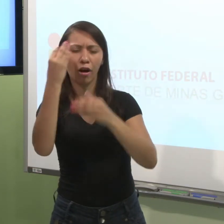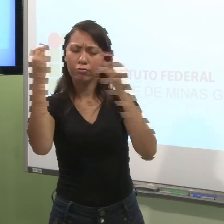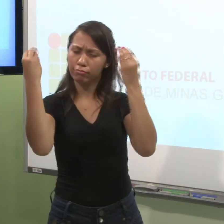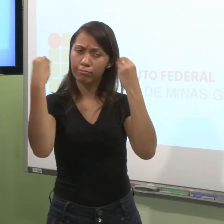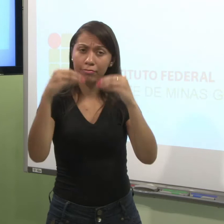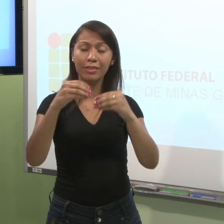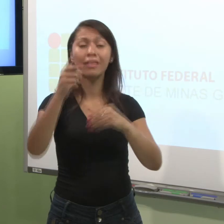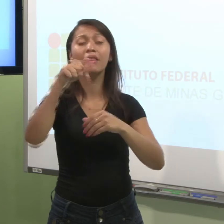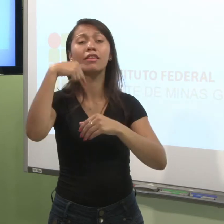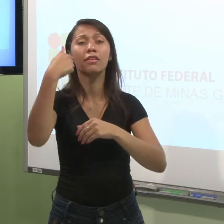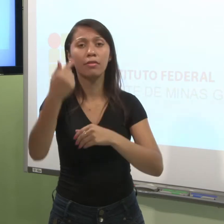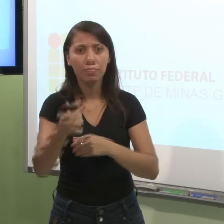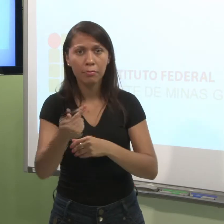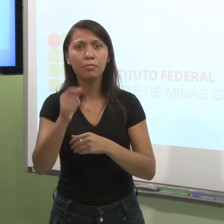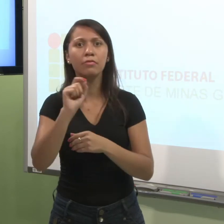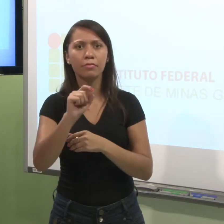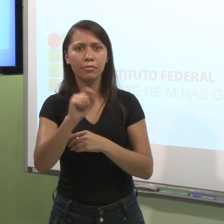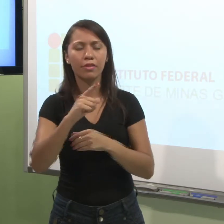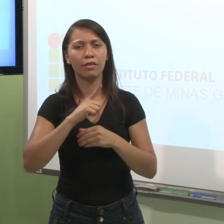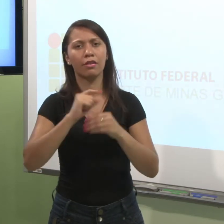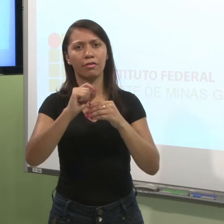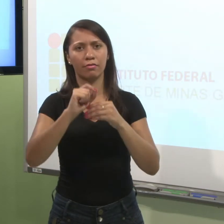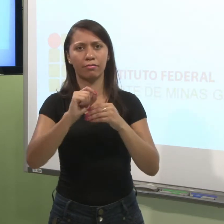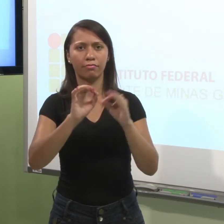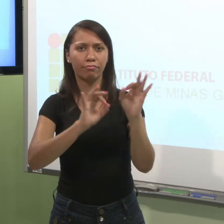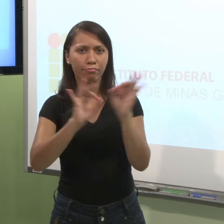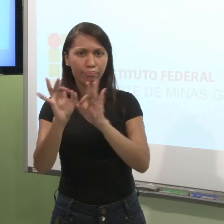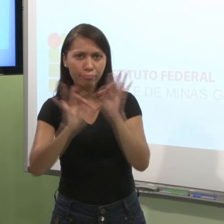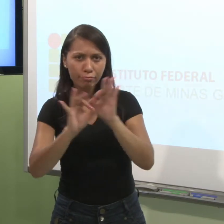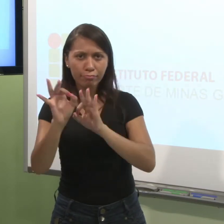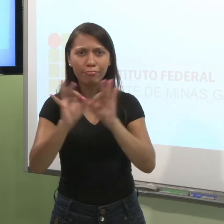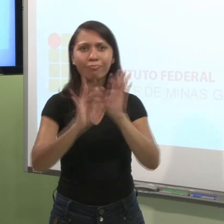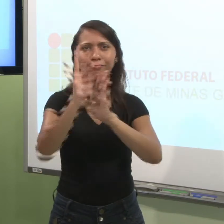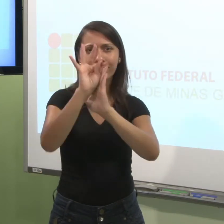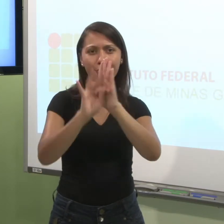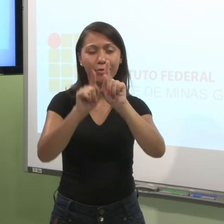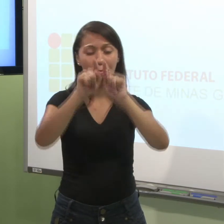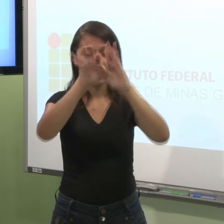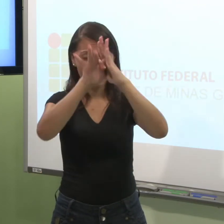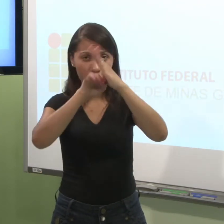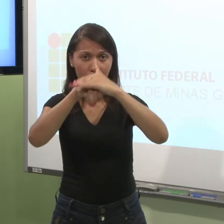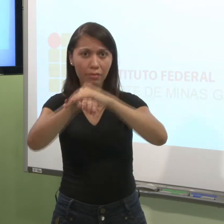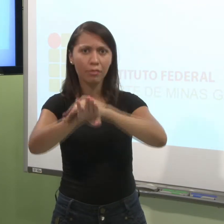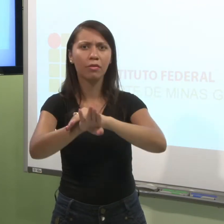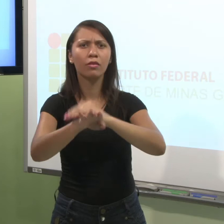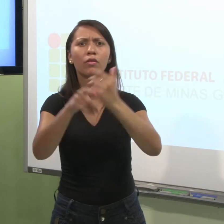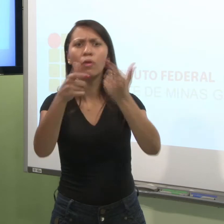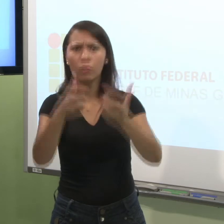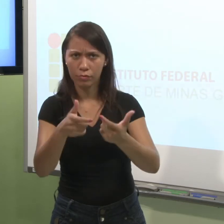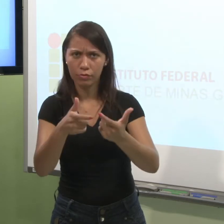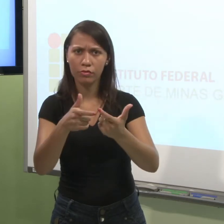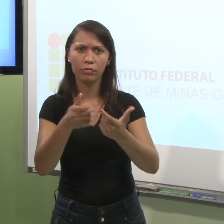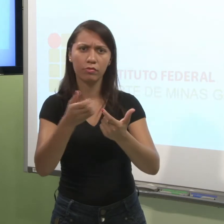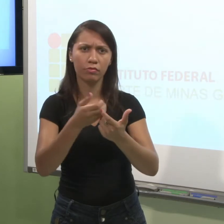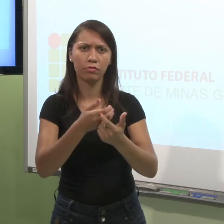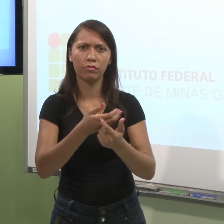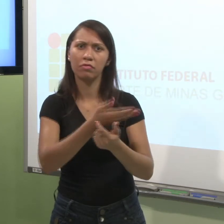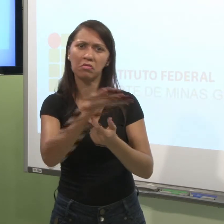Depois deve-se formatar o documento e, por fim, deve-se armazenar o documento. Onde? Em algum dispositivo de